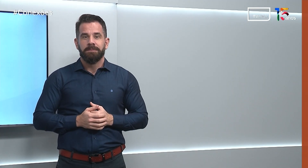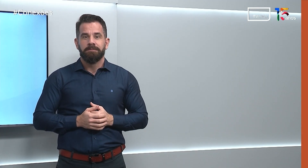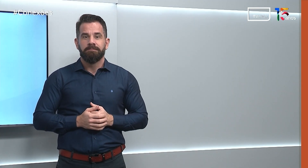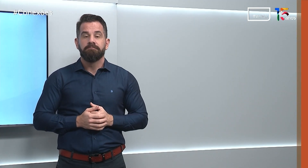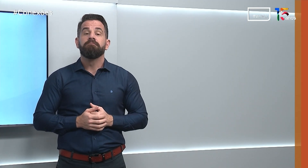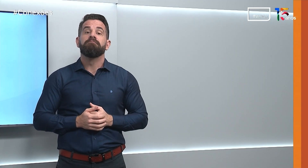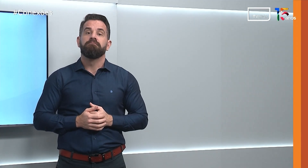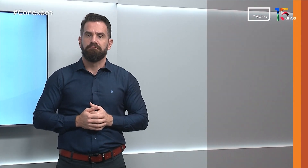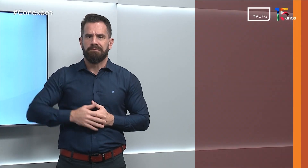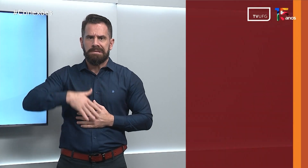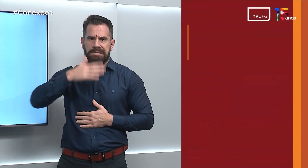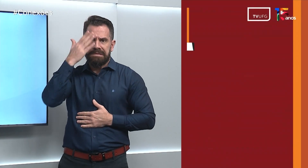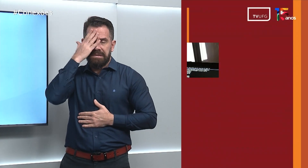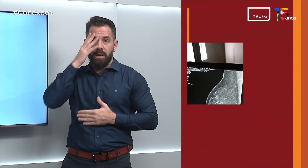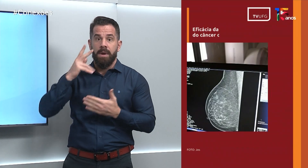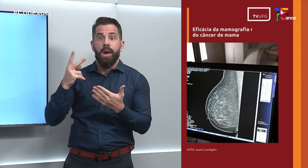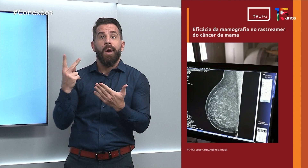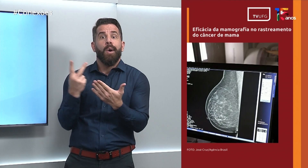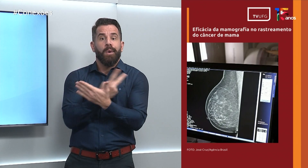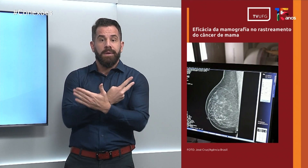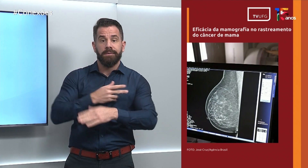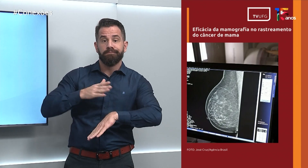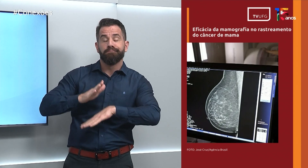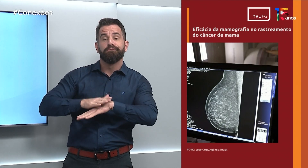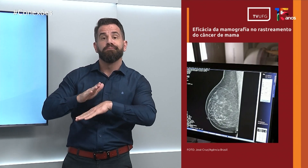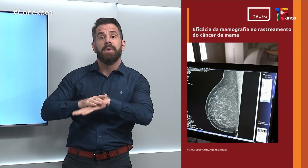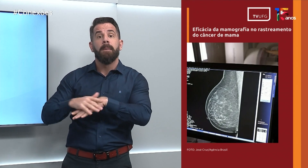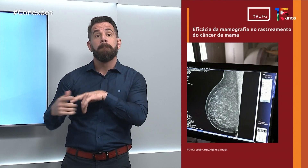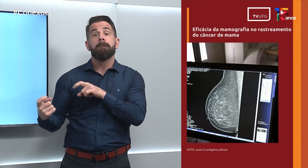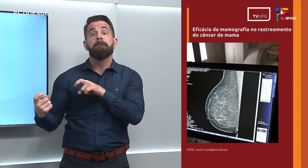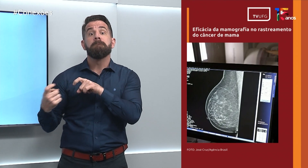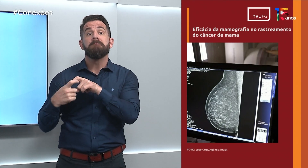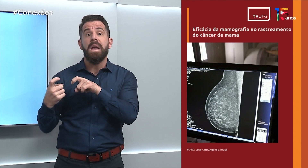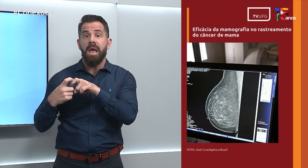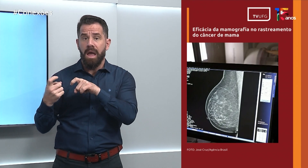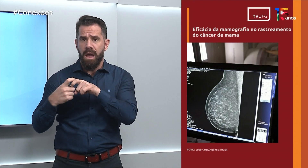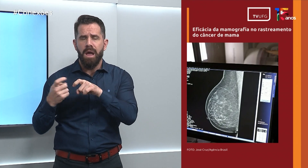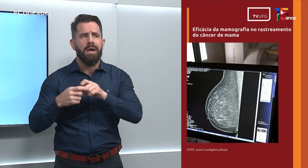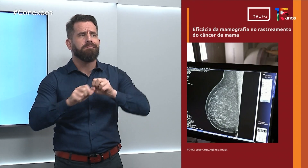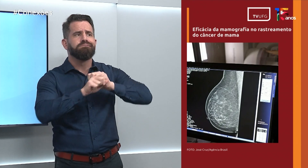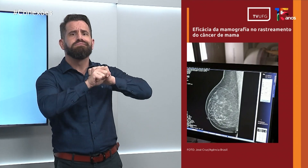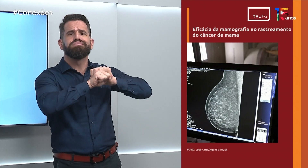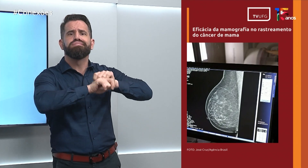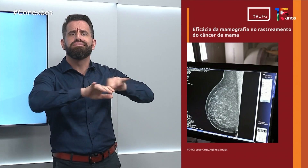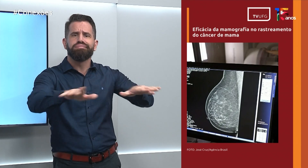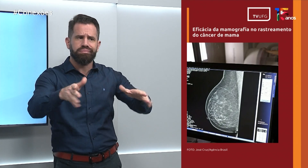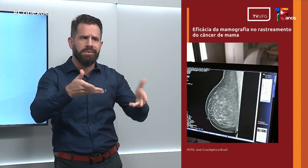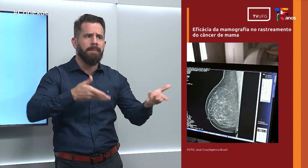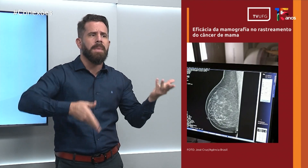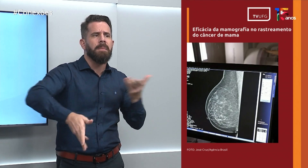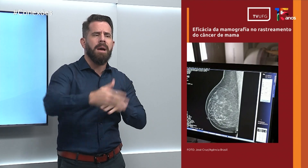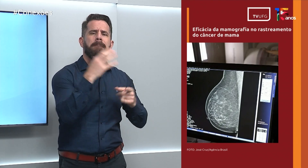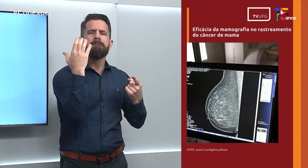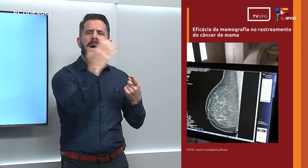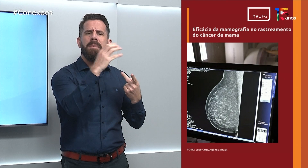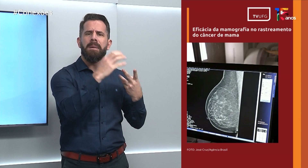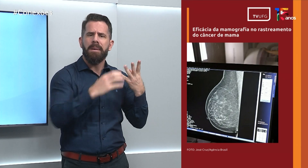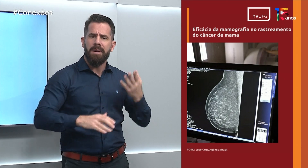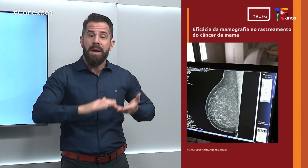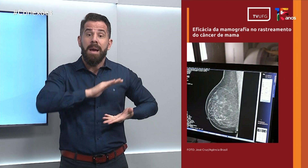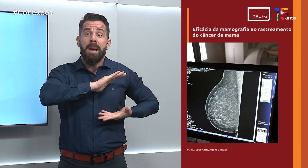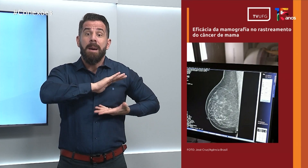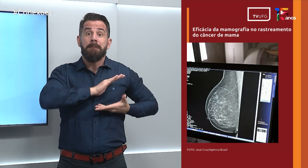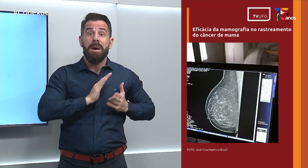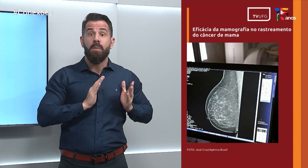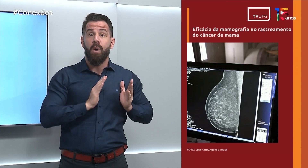Em meio à repercussão de vídeos de médicos em redes sociais questionando a eficácia da mamografia no rastreamento do câncer